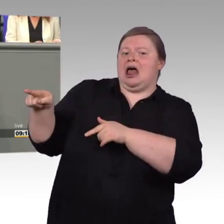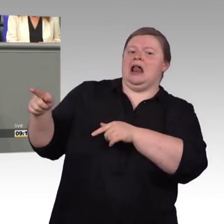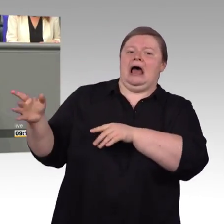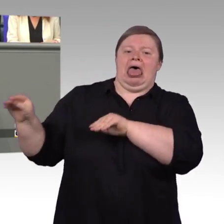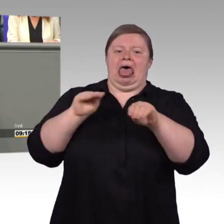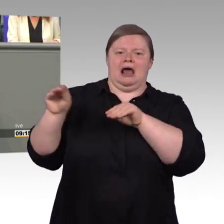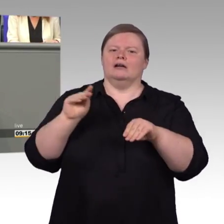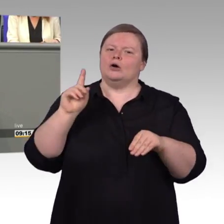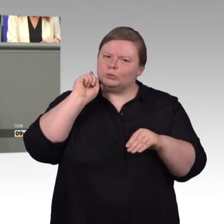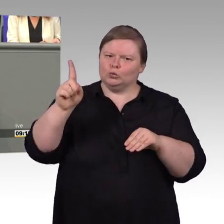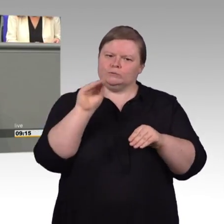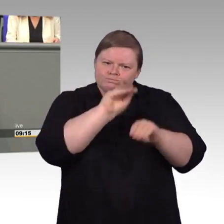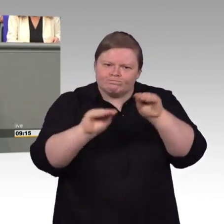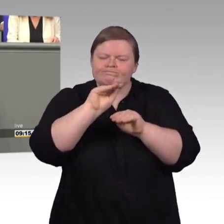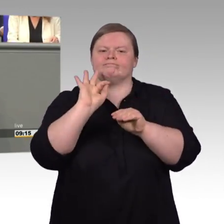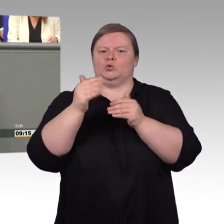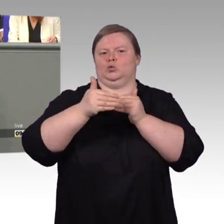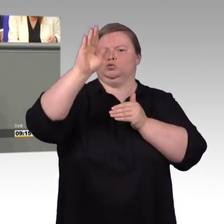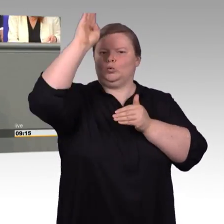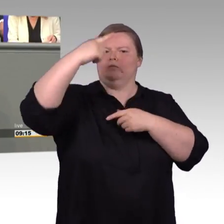Daran muss aber bei der vorgelegten Fassung